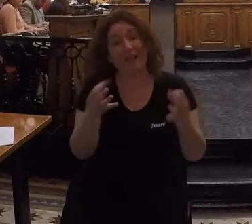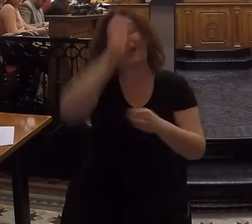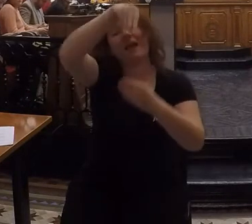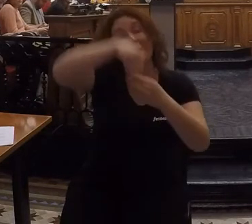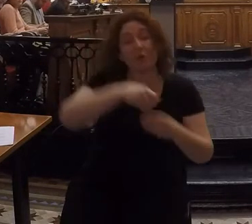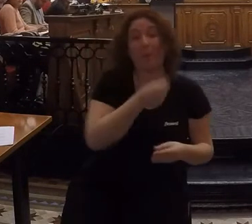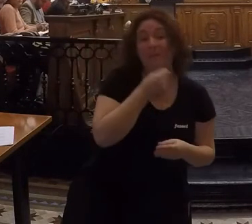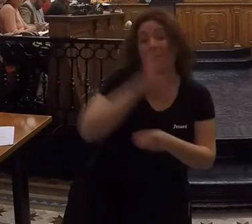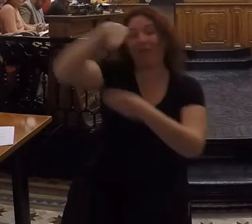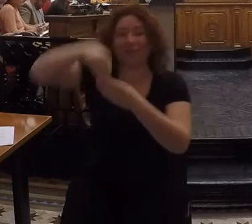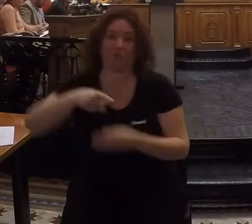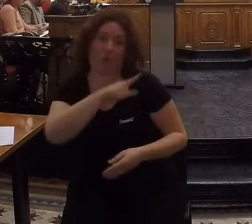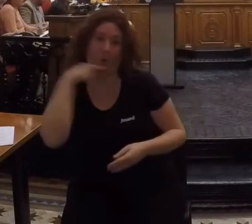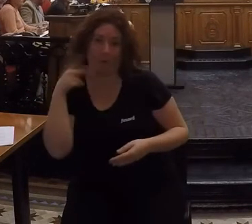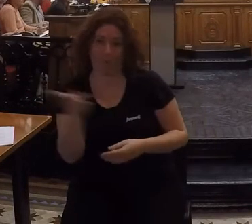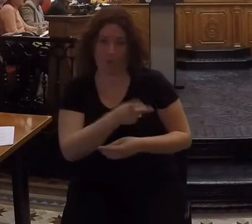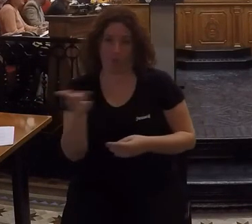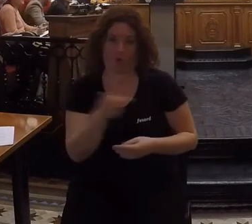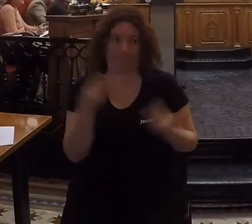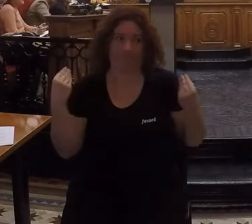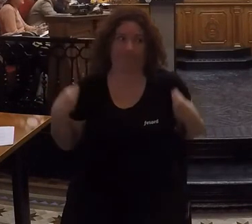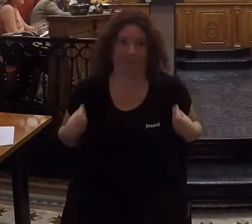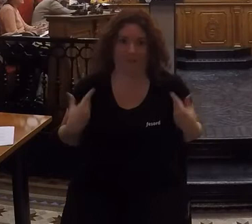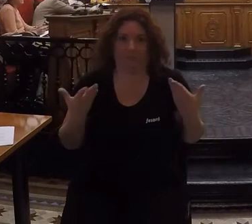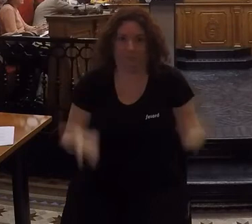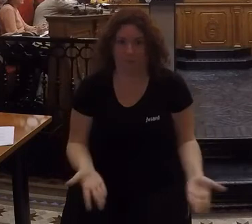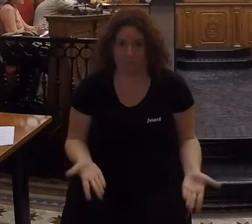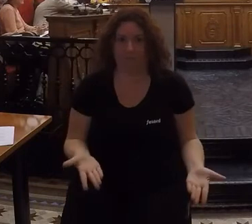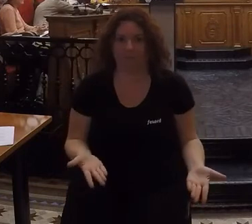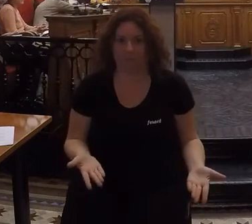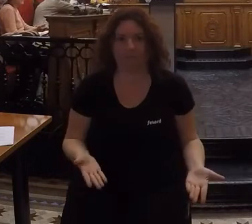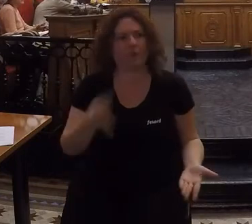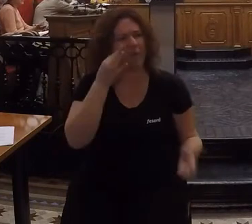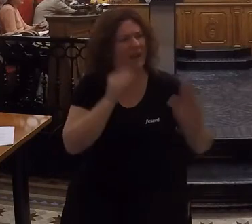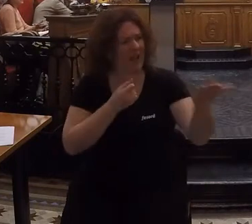el tripartito. Publicidad y propaganda, pero gestión ninguna.